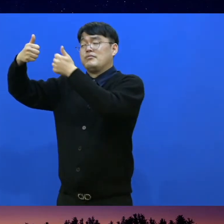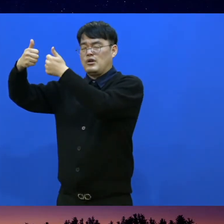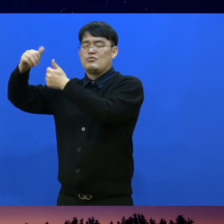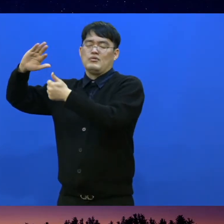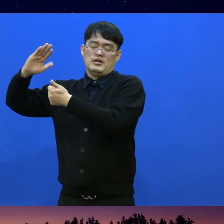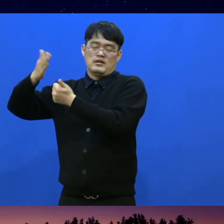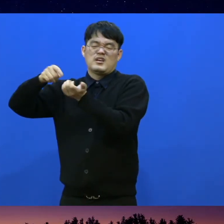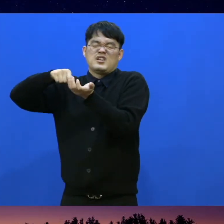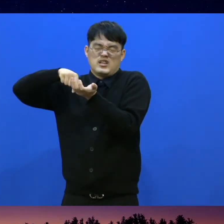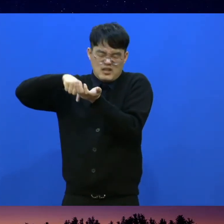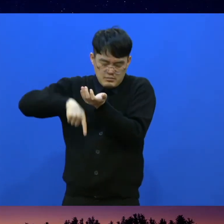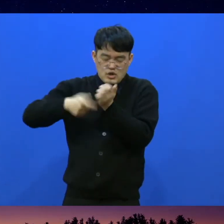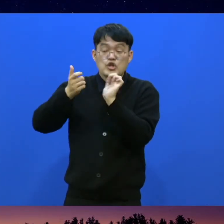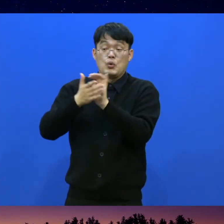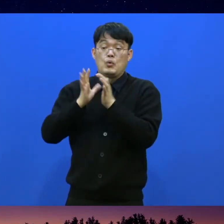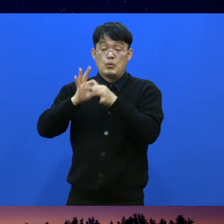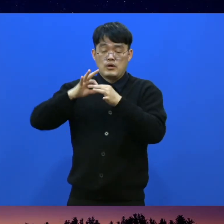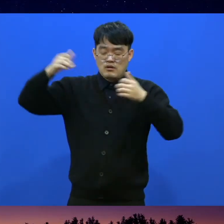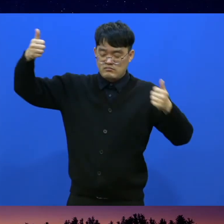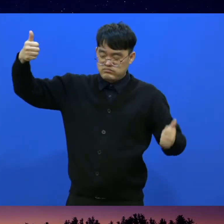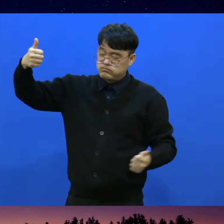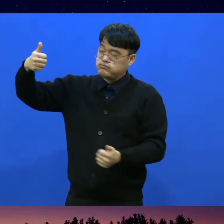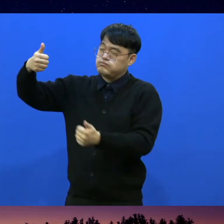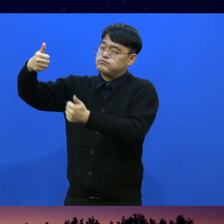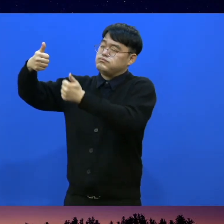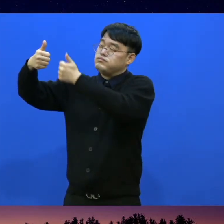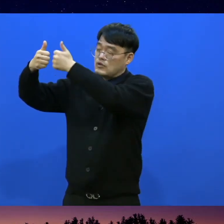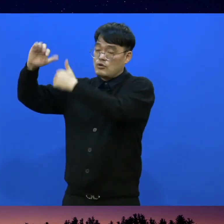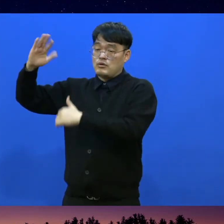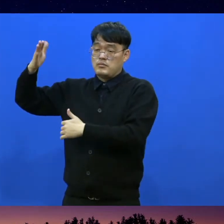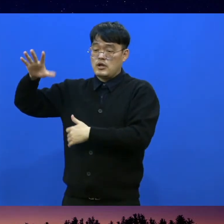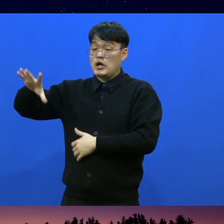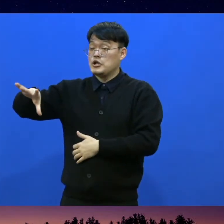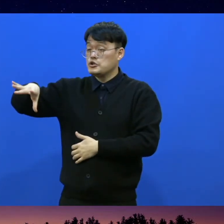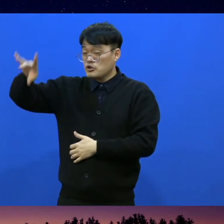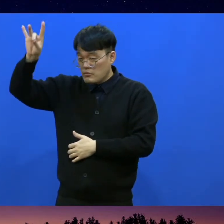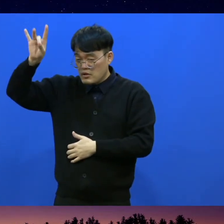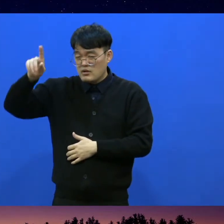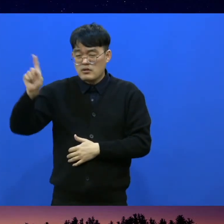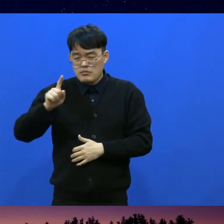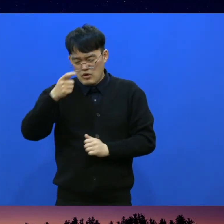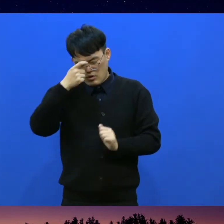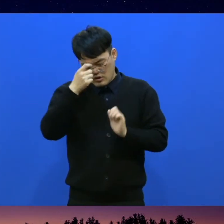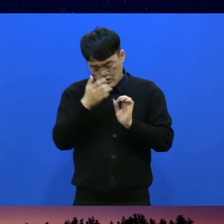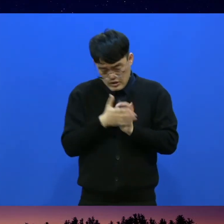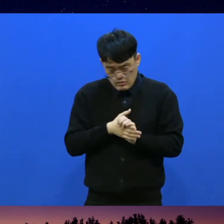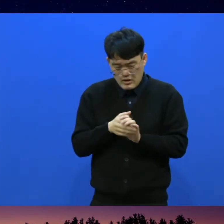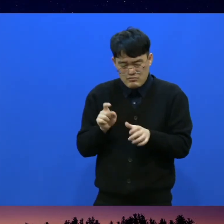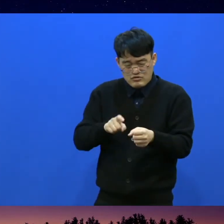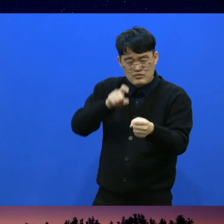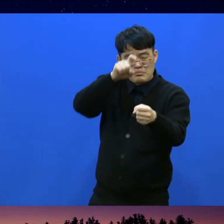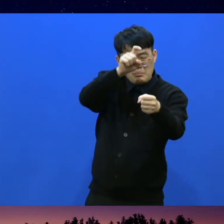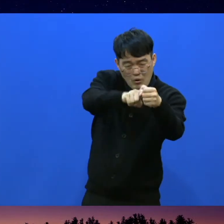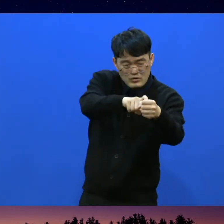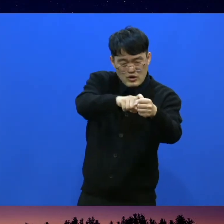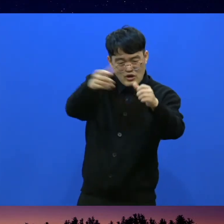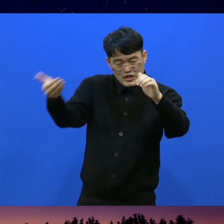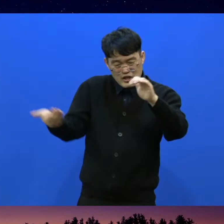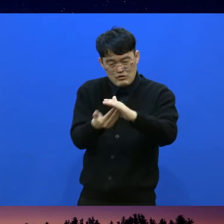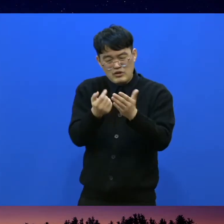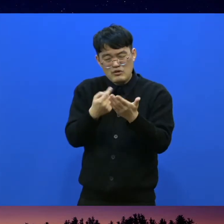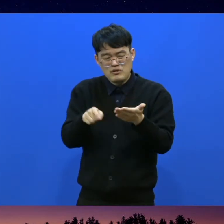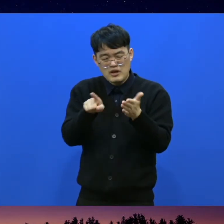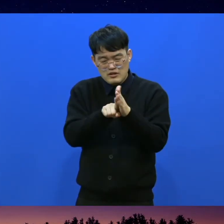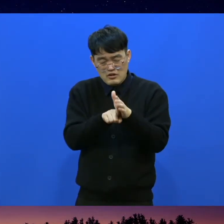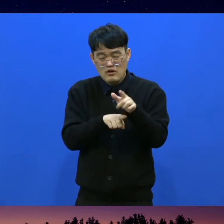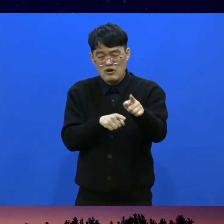가요. 처음에는 어떤 기도가 수단이 돼요. 어떤 목적을 이루기 위한 수단으로 기도가